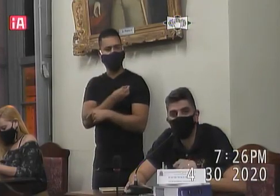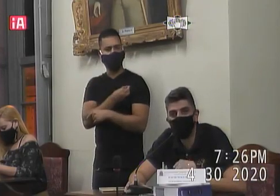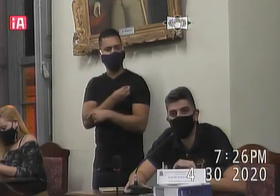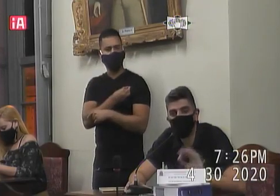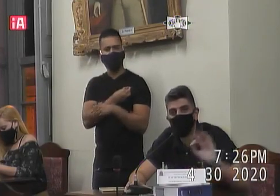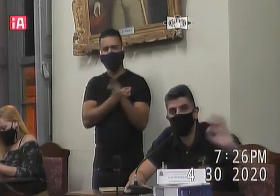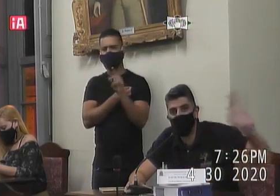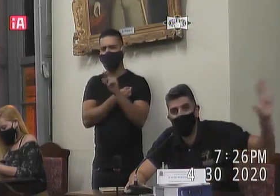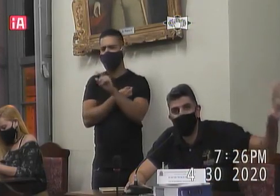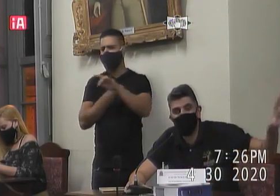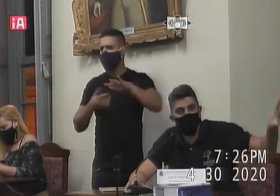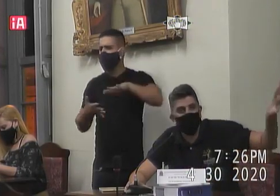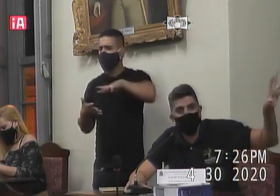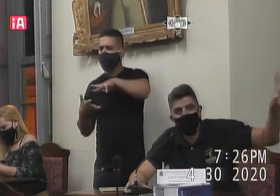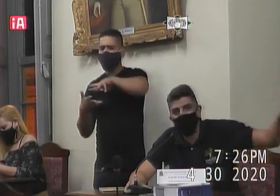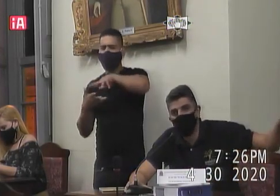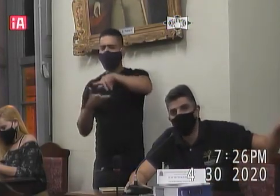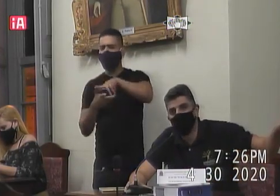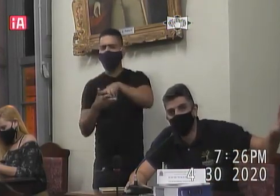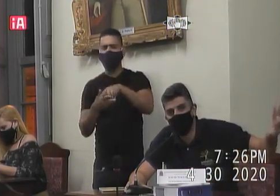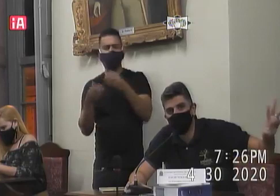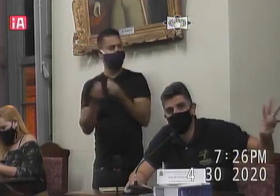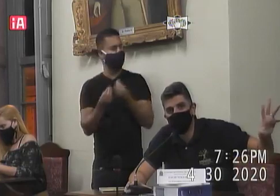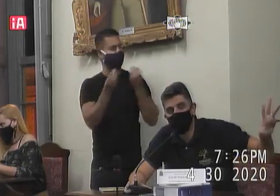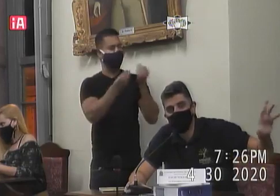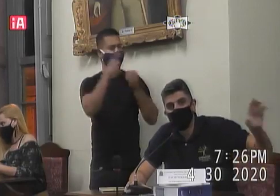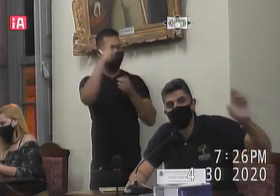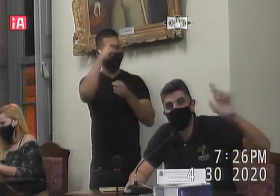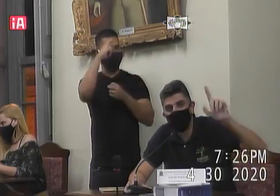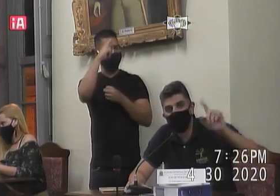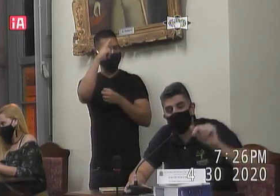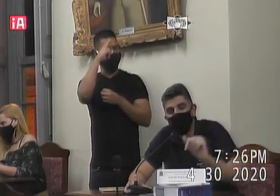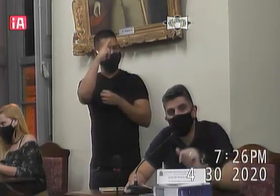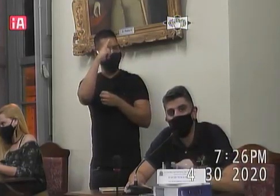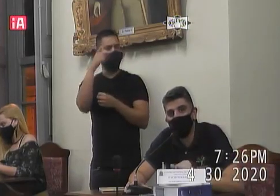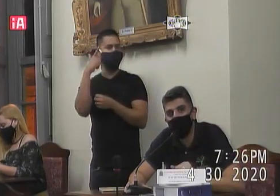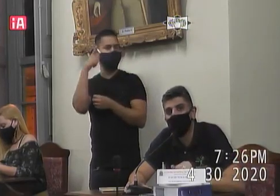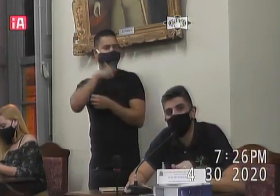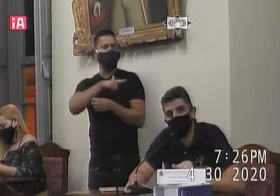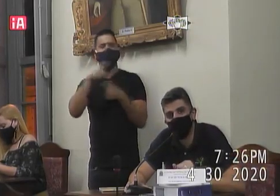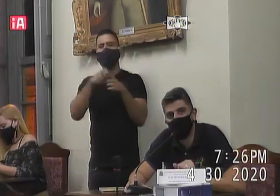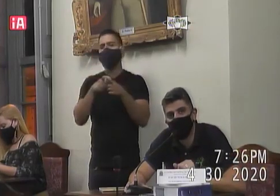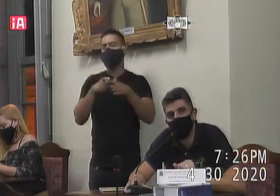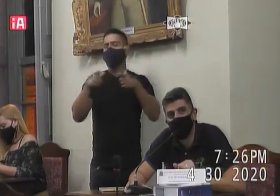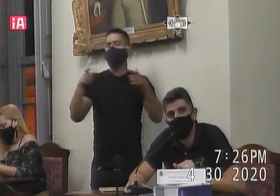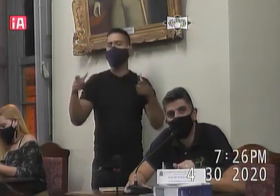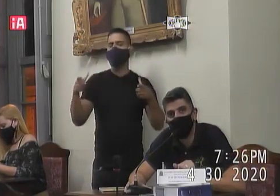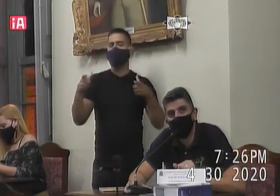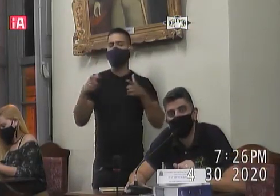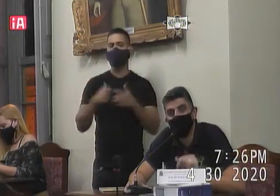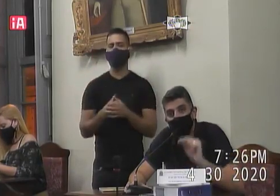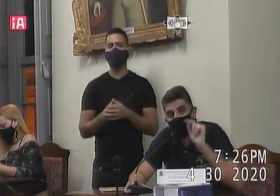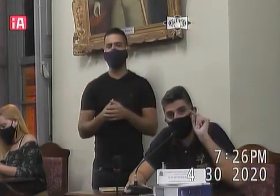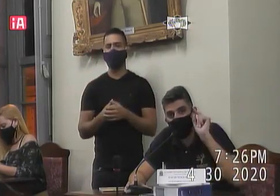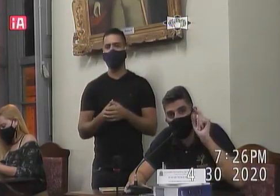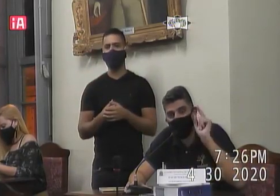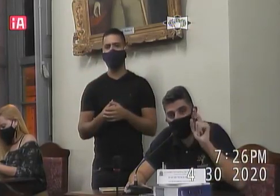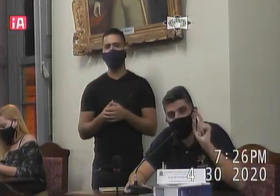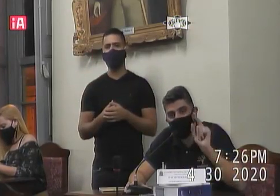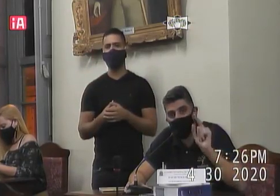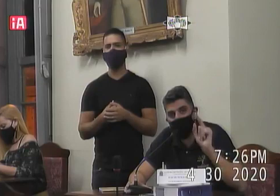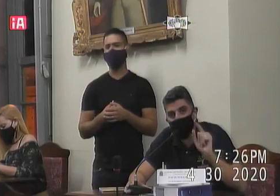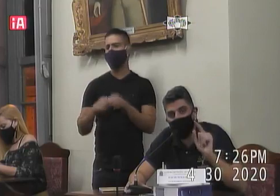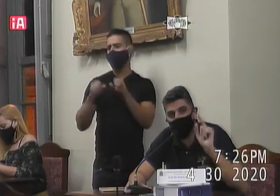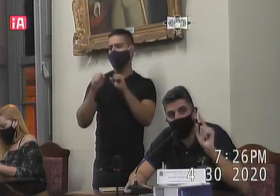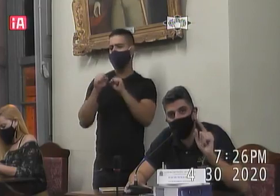Dinheiro no mundo que chegar e colocar naquele hospital vai conseguir ser maior do que a